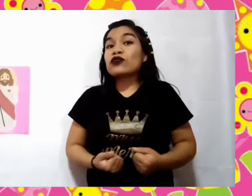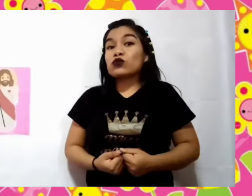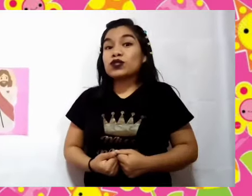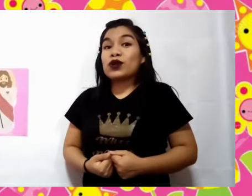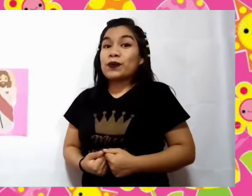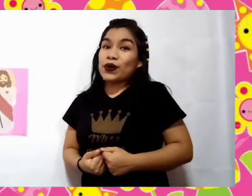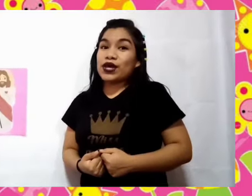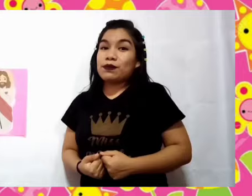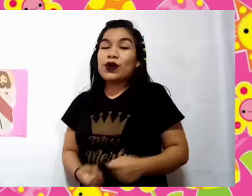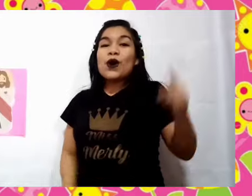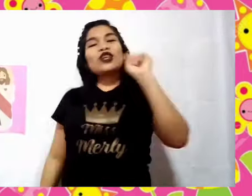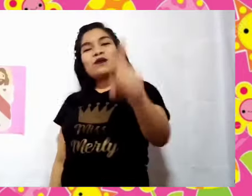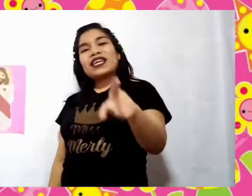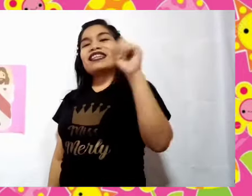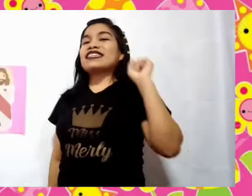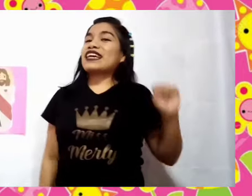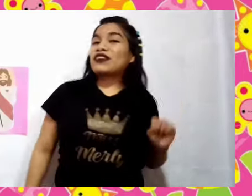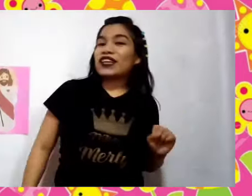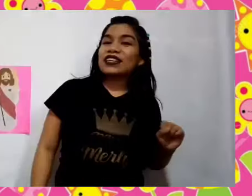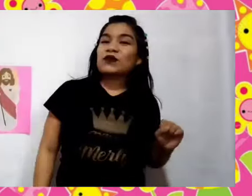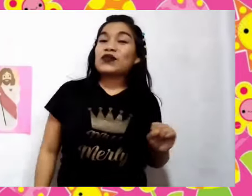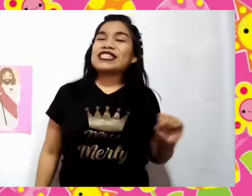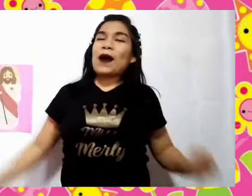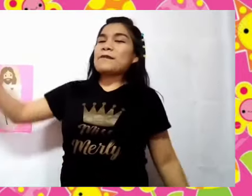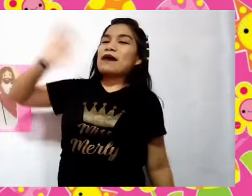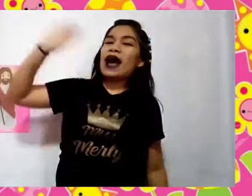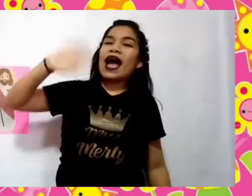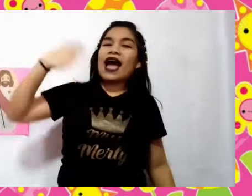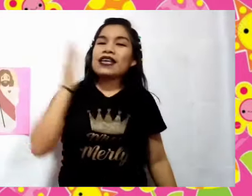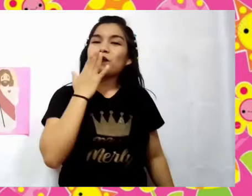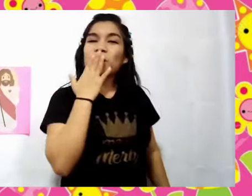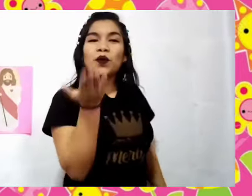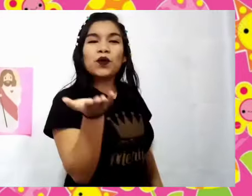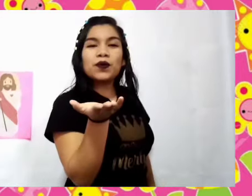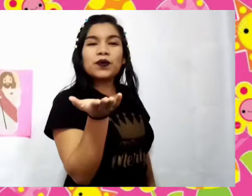necesita, con nuestro prójimo. No te olvides de desarrollar tu ficha. Bye, bye.